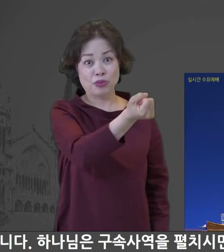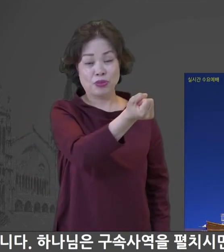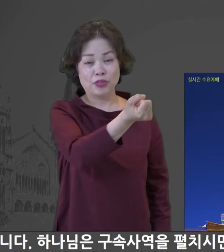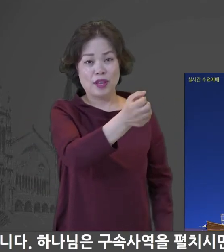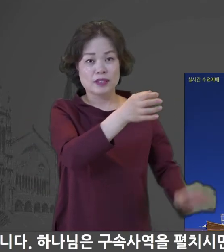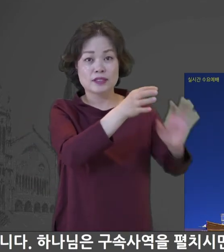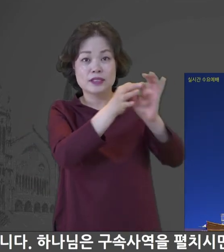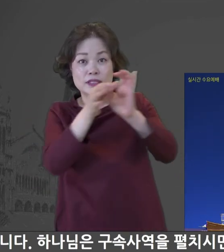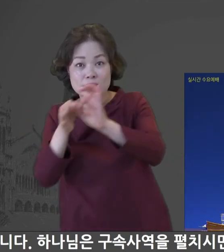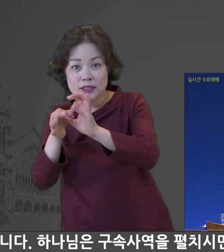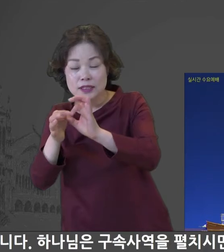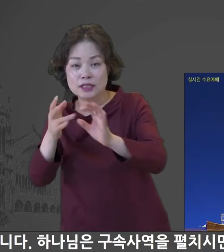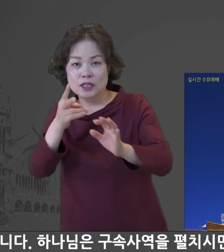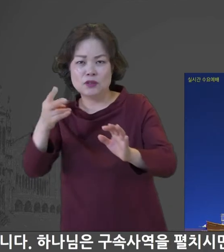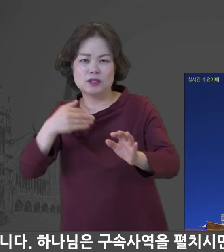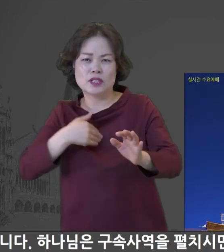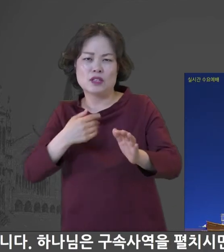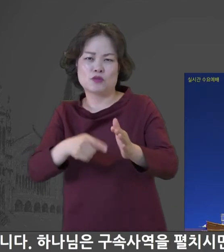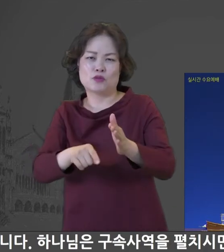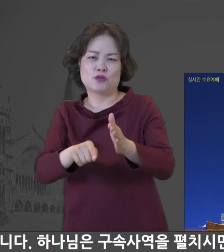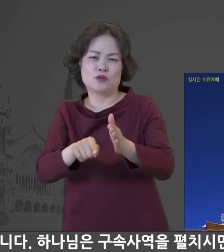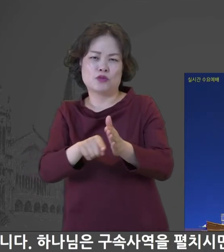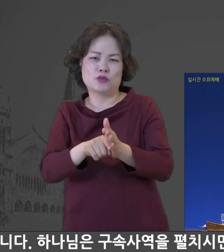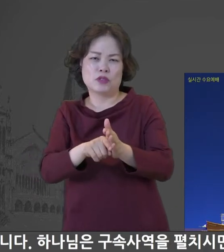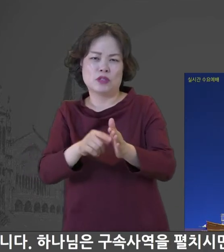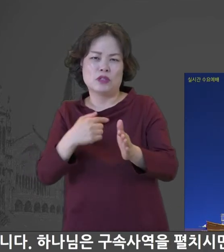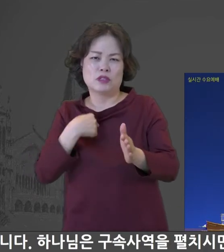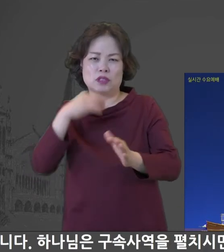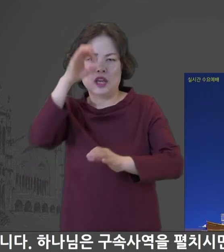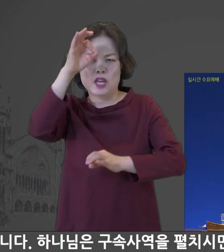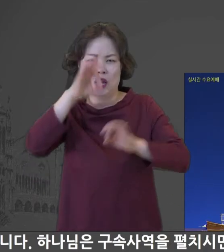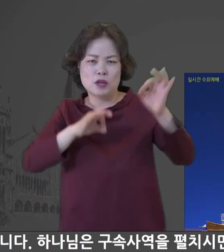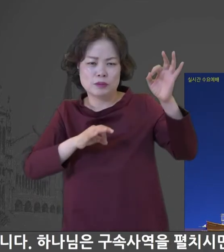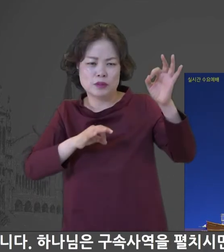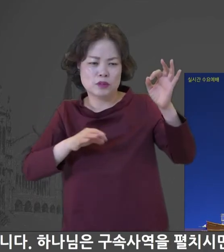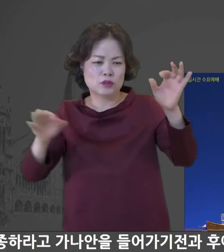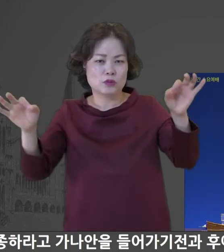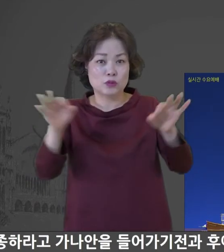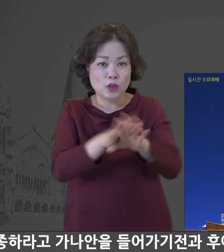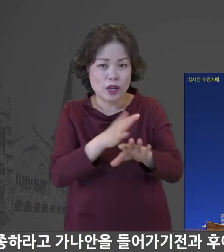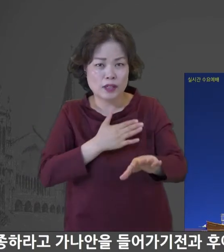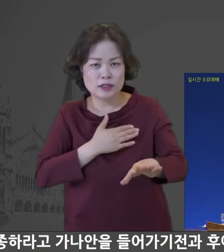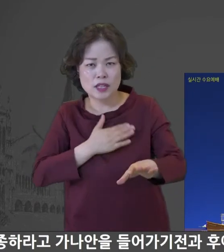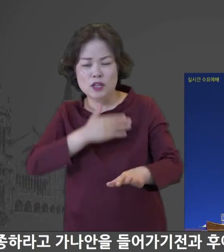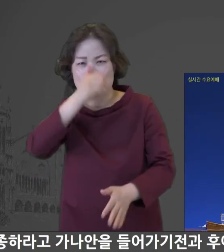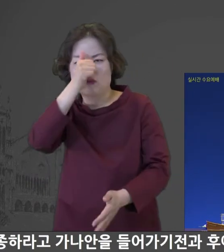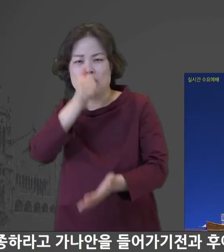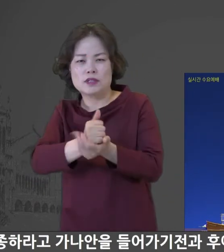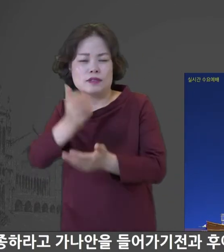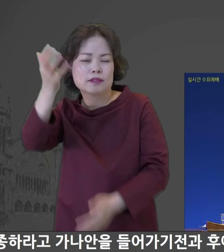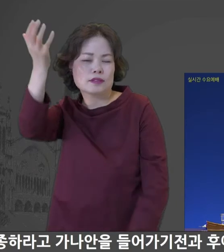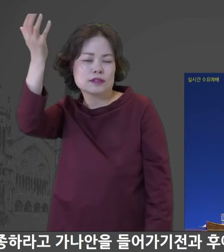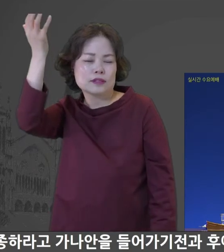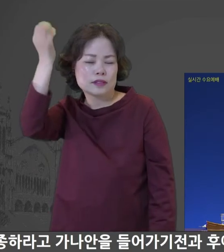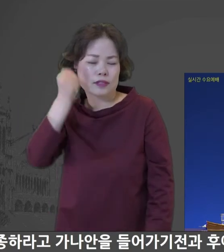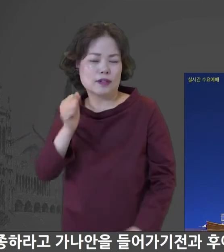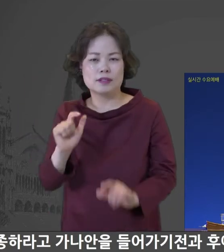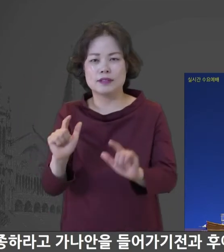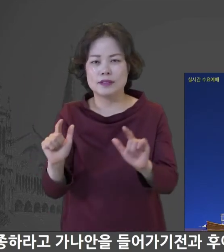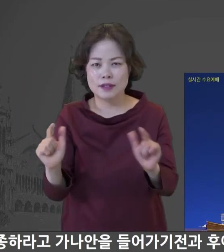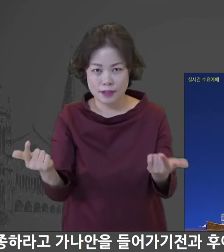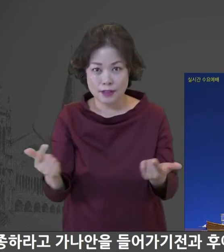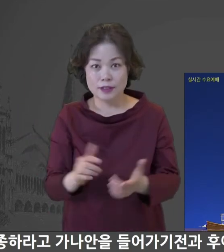이어서 또 얘기합니다. 나 곧 나는 나를 위하여 내 허물을 도말하는 자니 내 죄를 기억하지